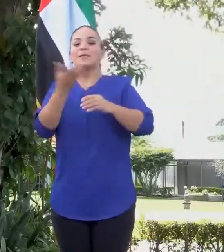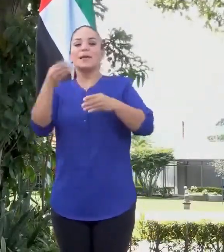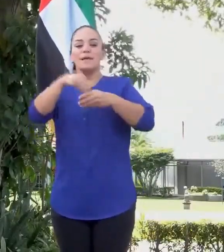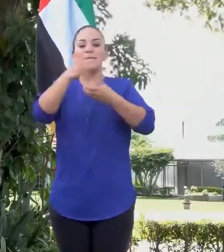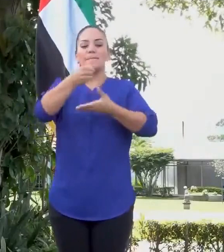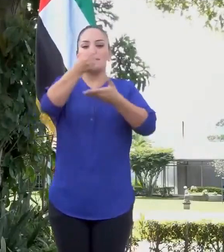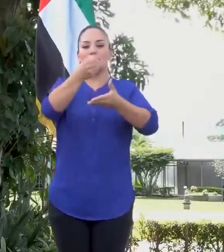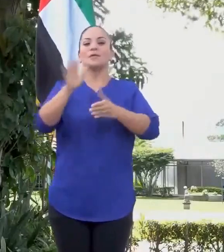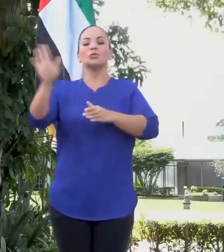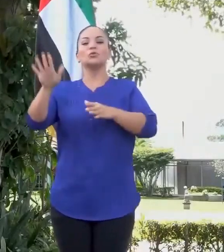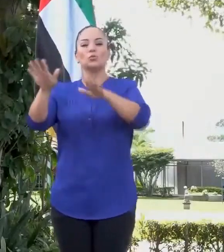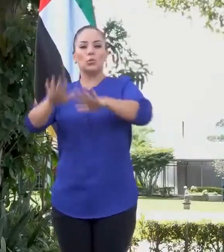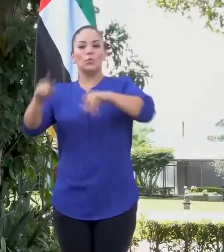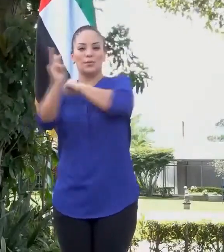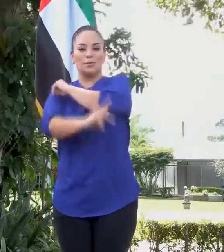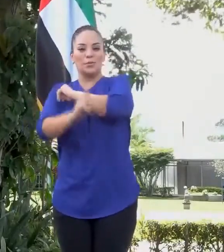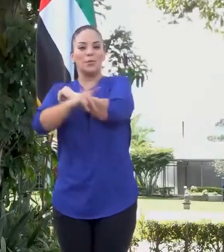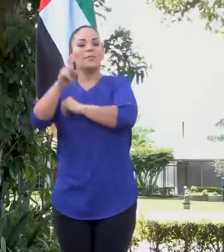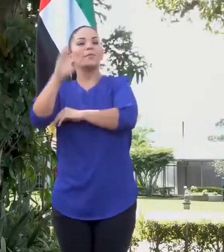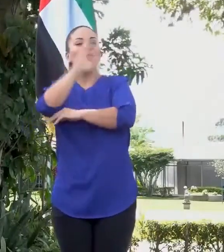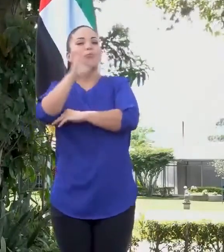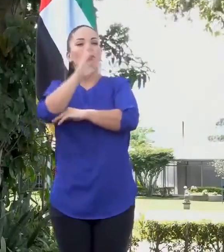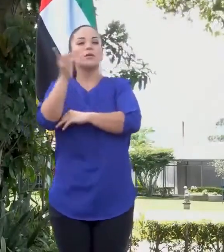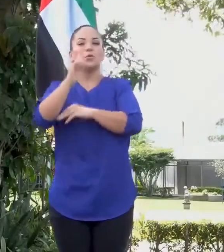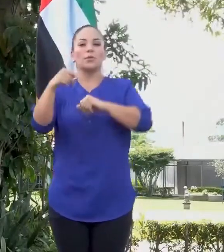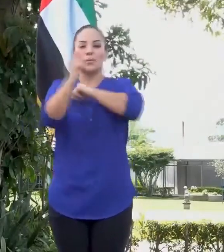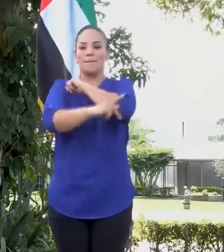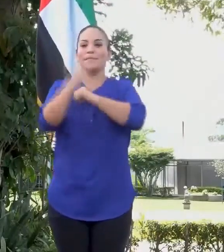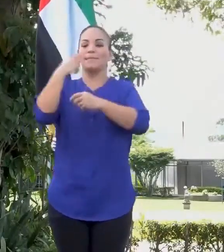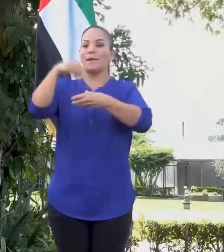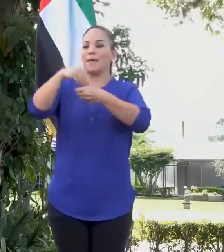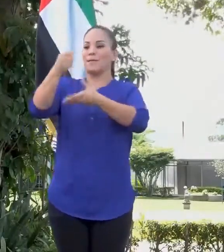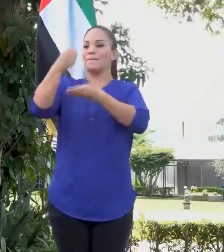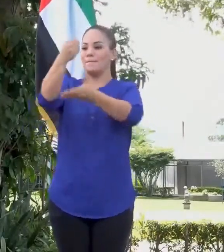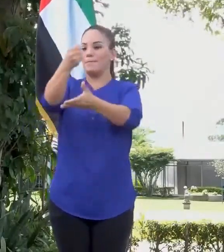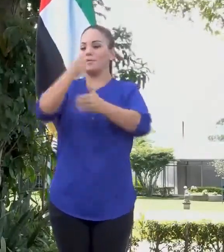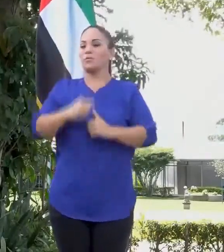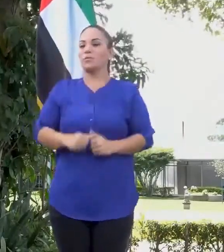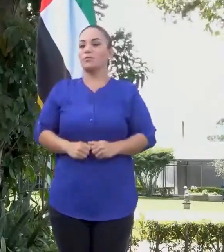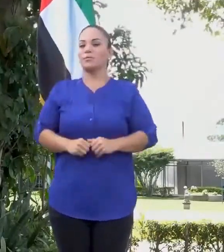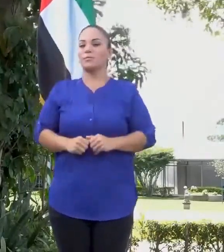su territorio y tienen que buscar oportunidades de inversión